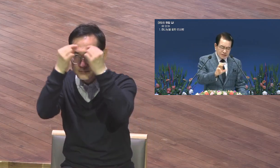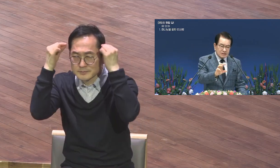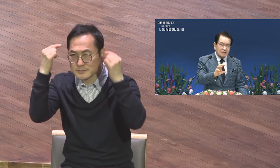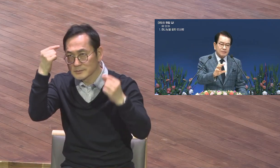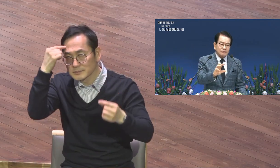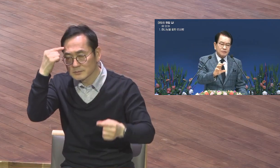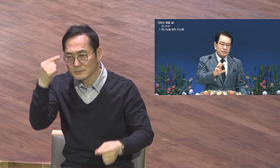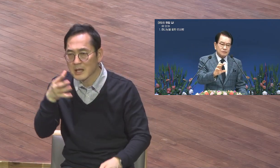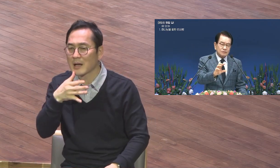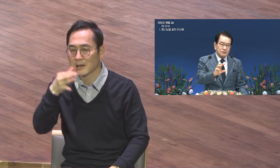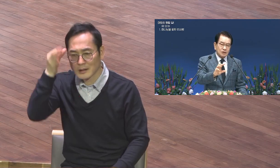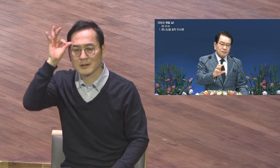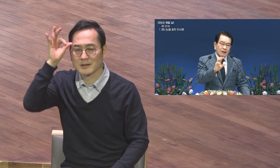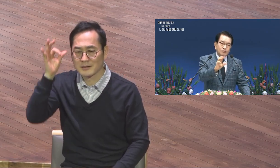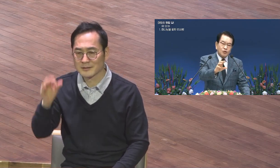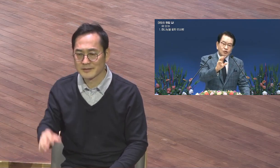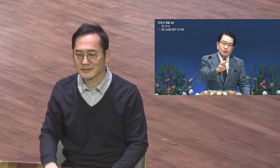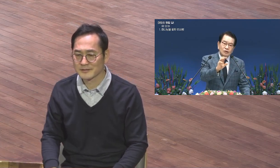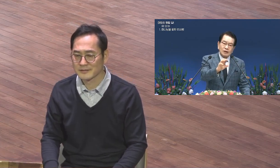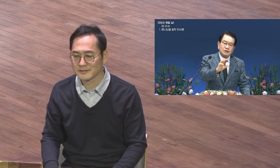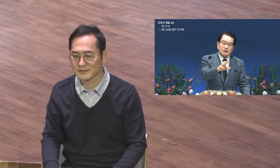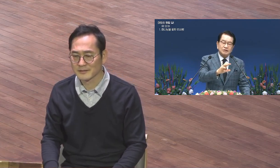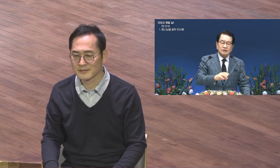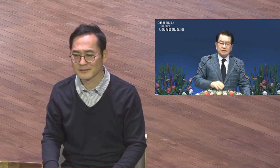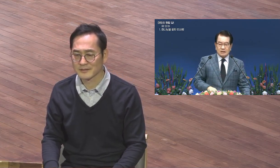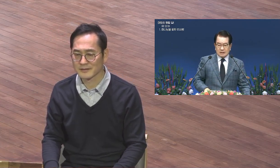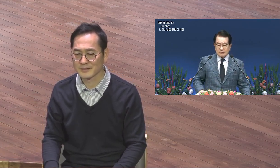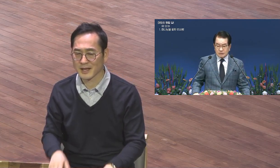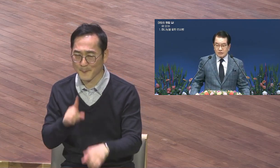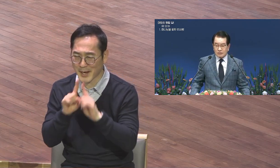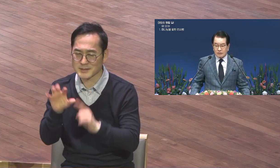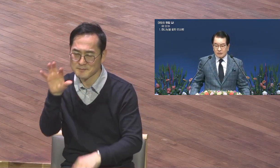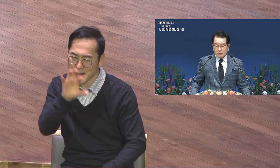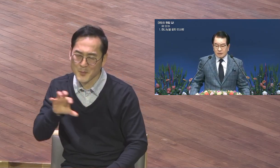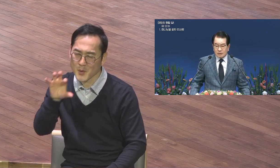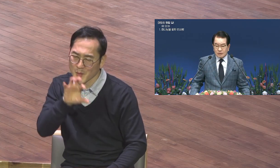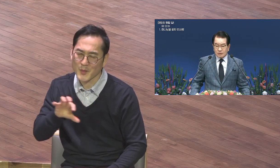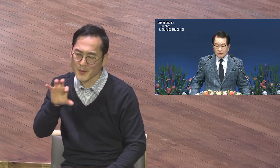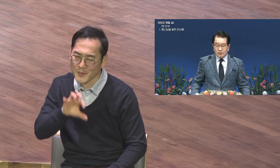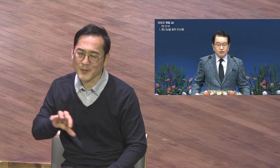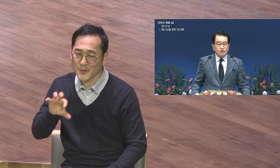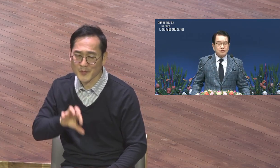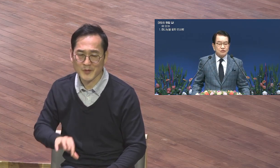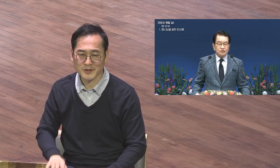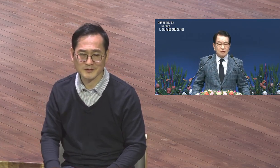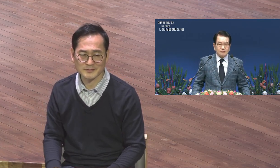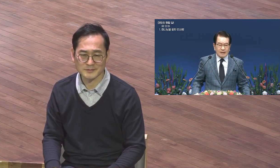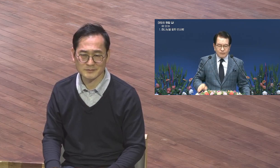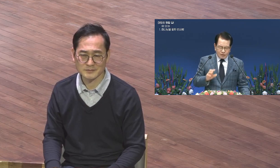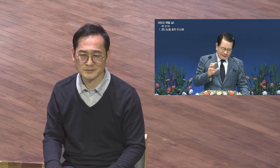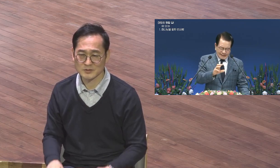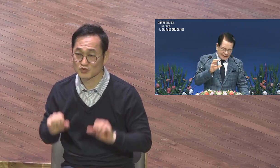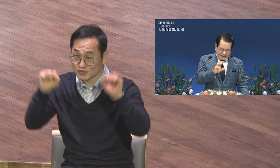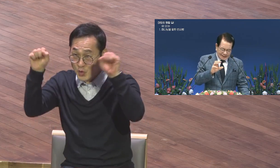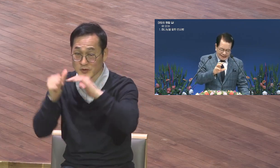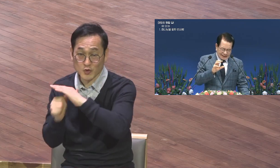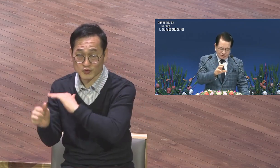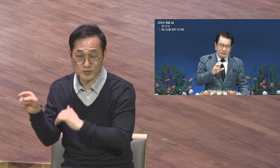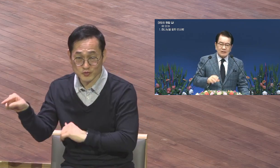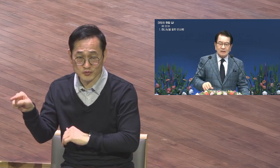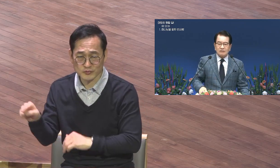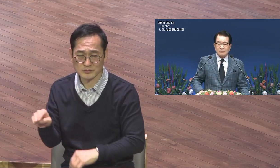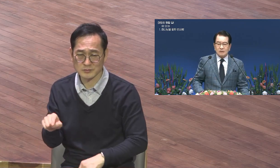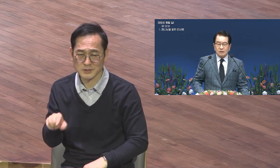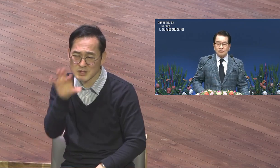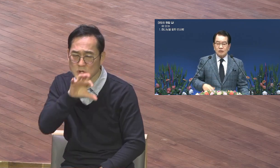반복 훈련식이라. 반복 훈련해야 체질이 되잖아요. 그죠? 그 운동선수들 반복